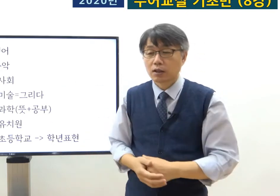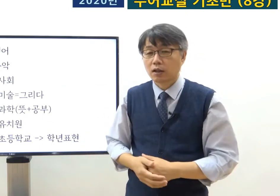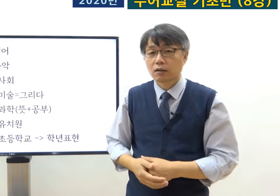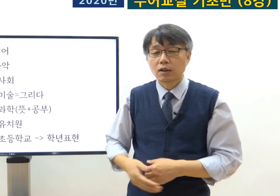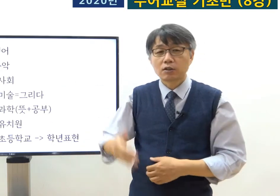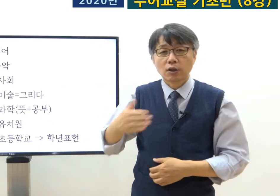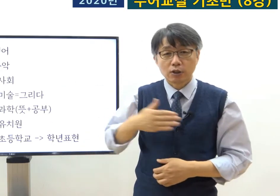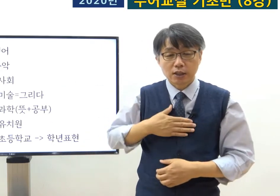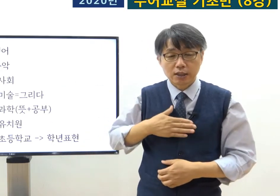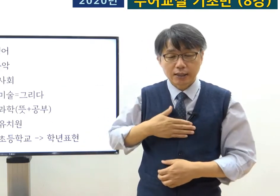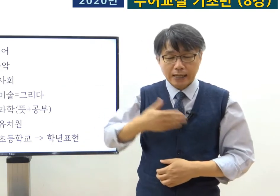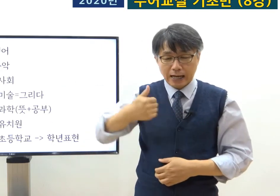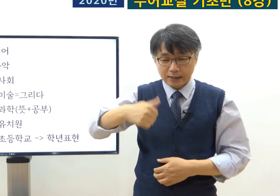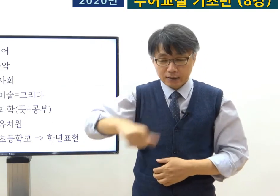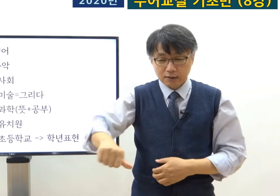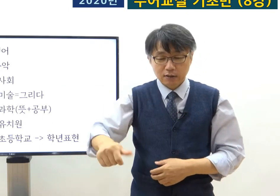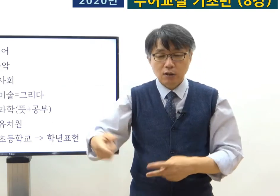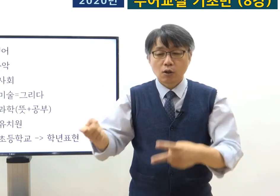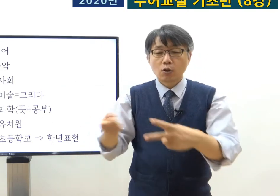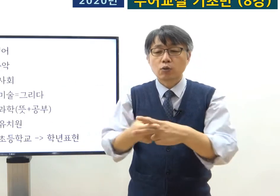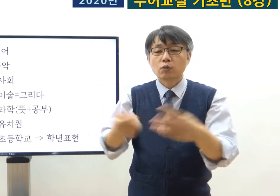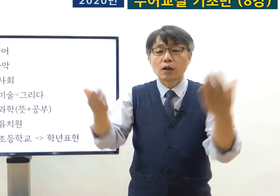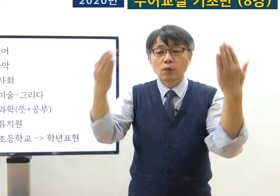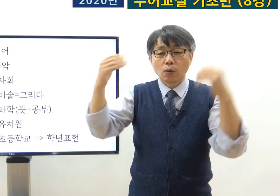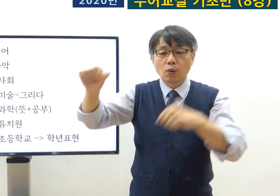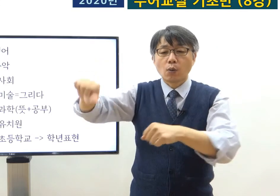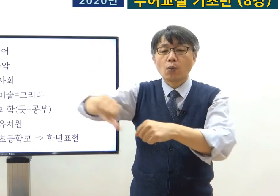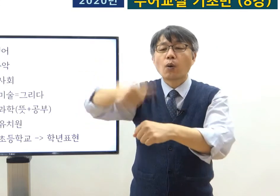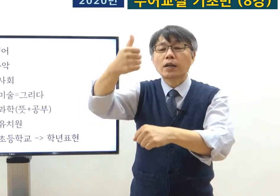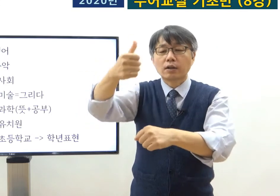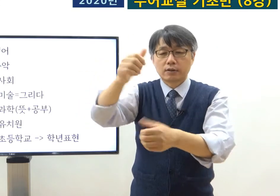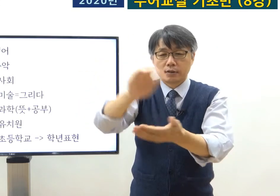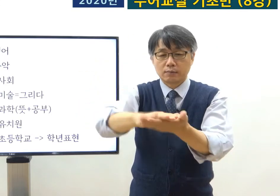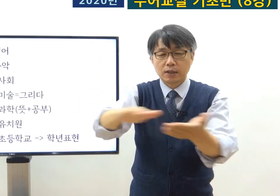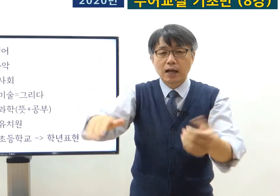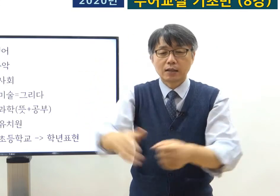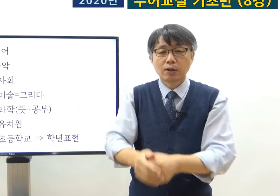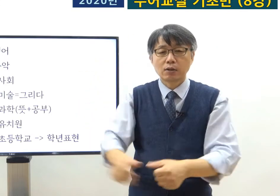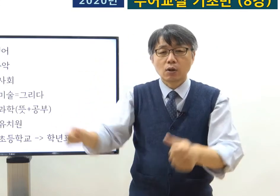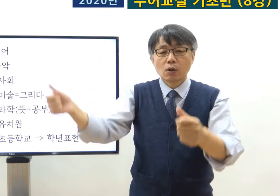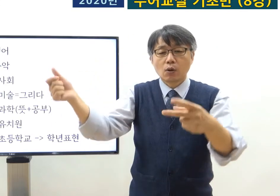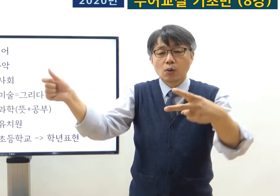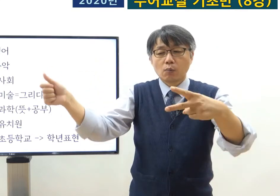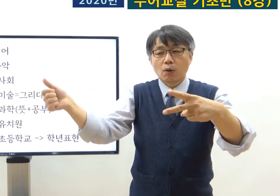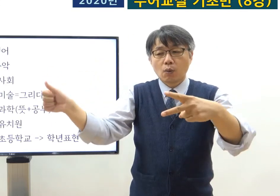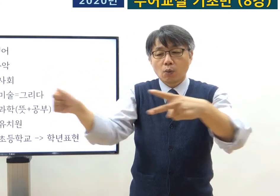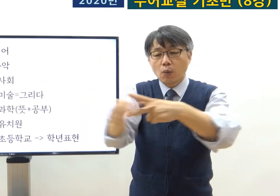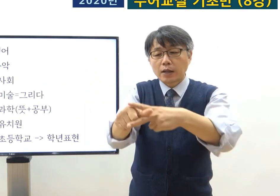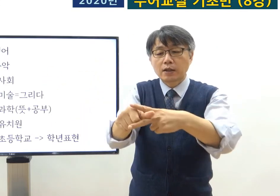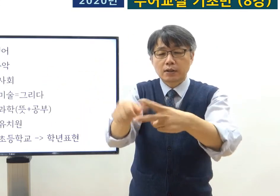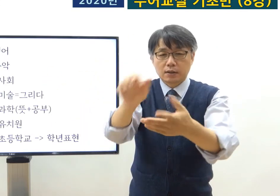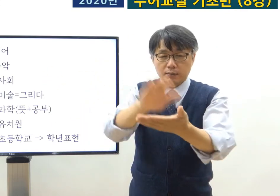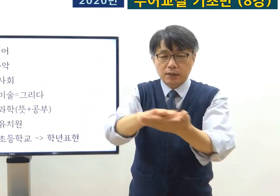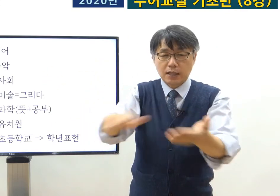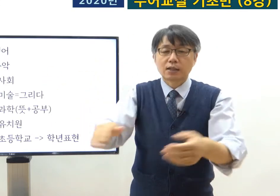그러니까 저희 아들은 초등학교 5학년입니다. 아니면 뭐 5학년입니다. 이렇게